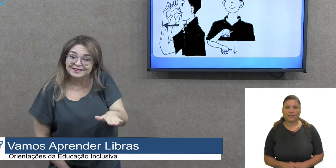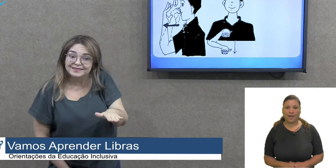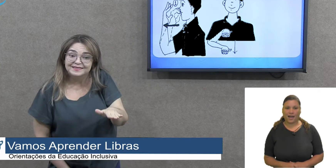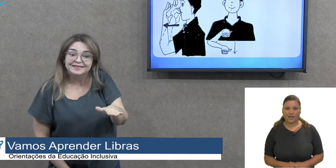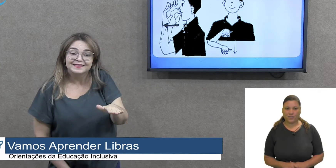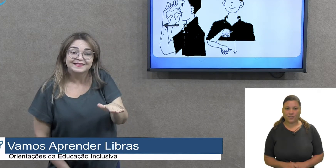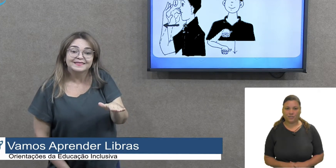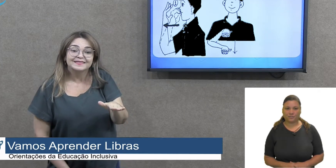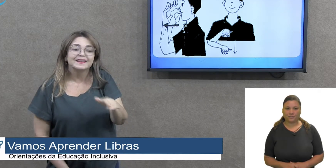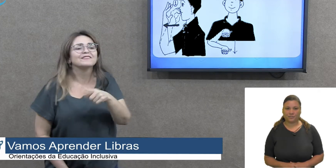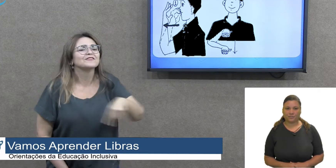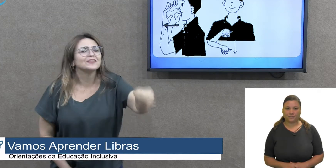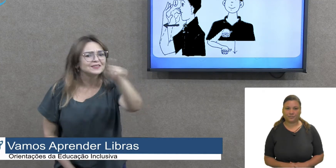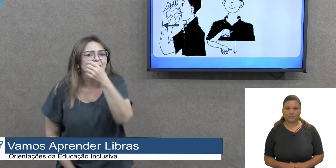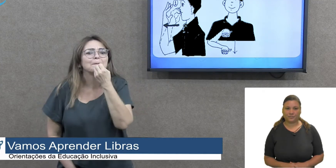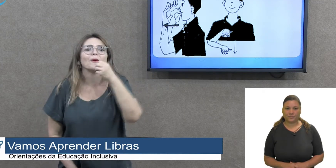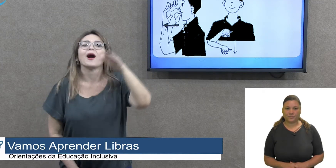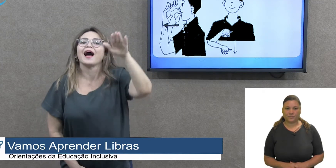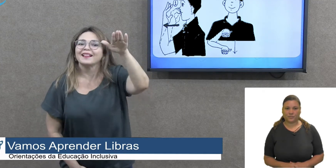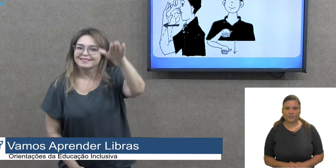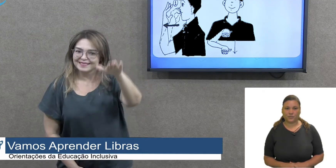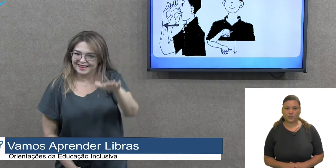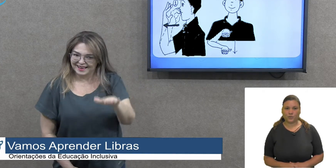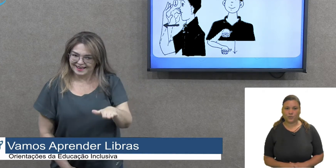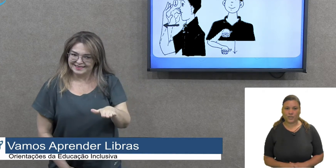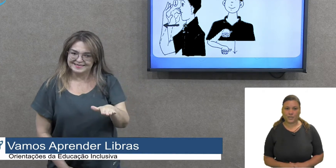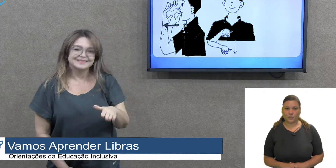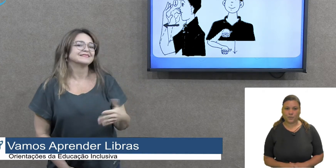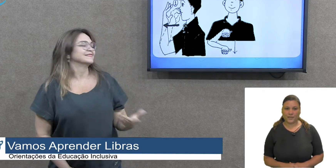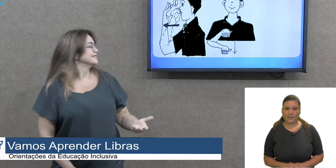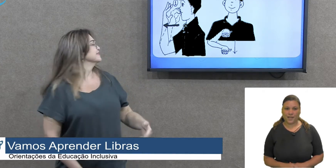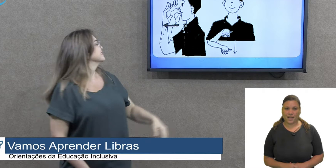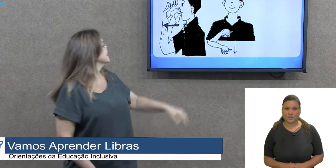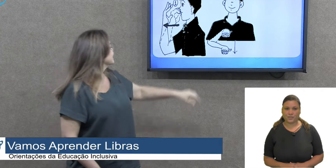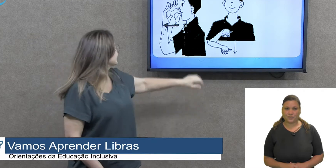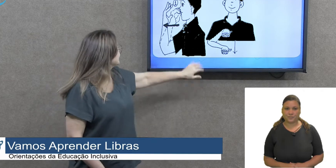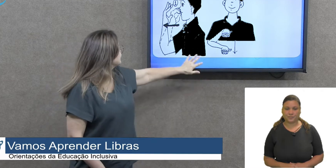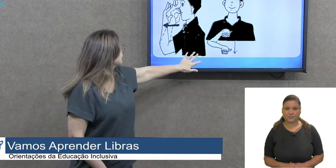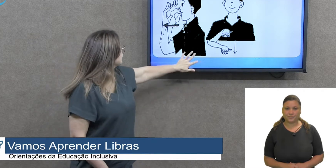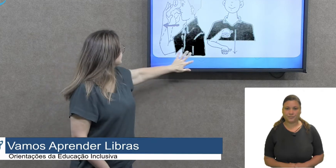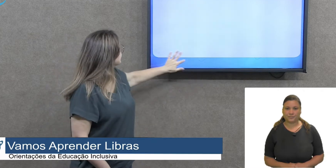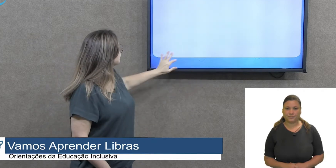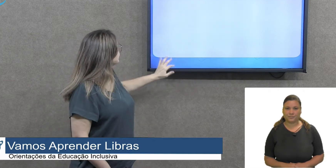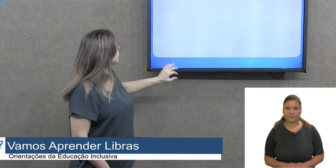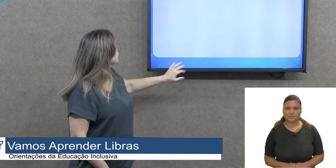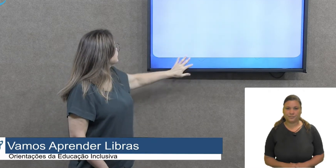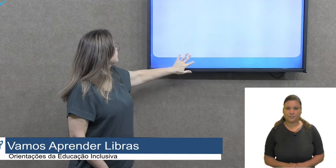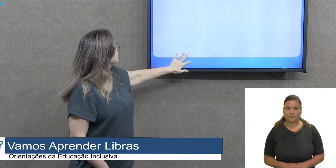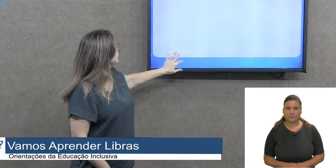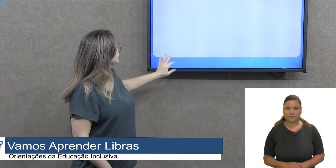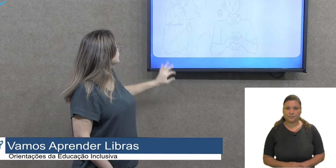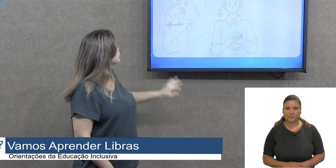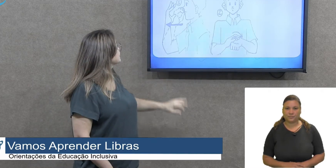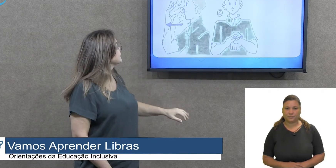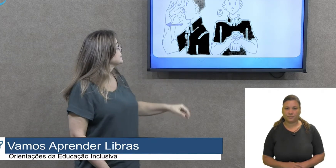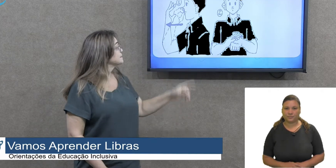Boa tarde. De novo, gente. Boa tarde.